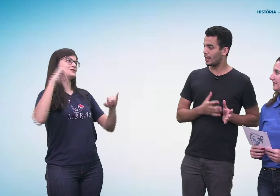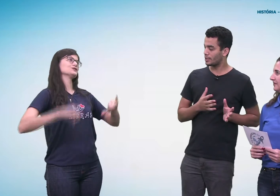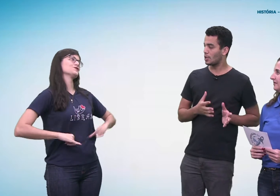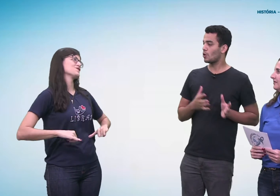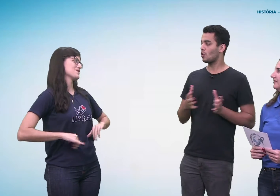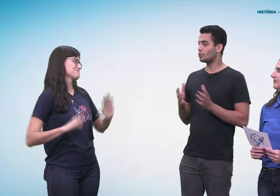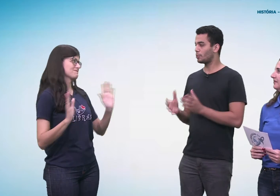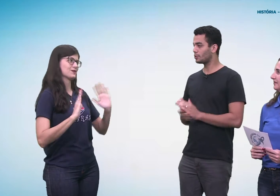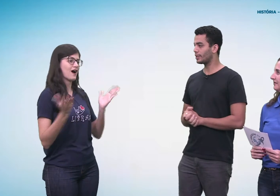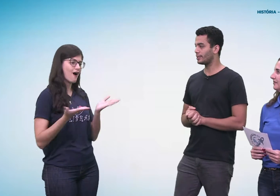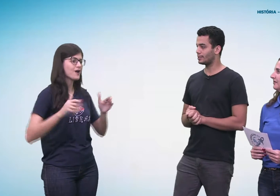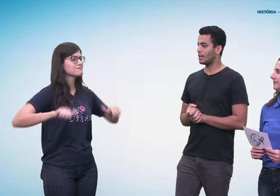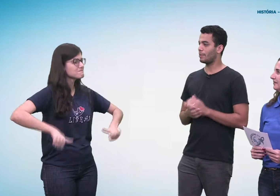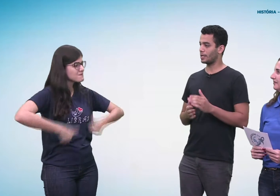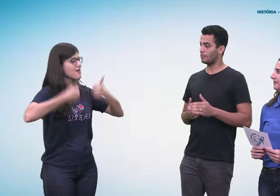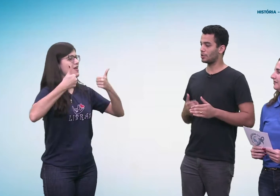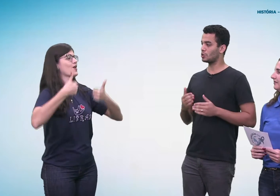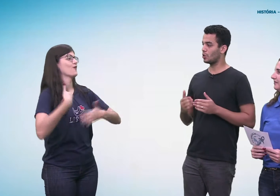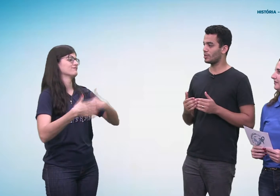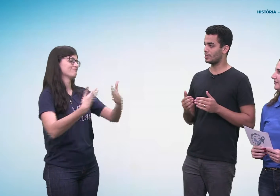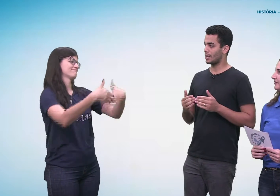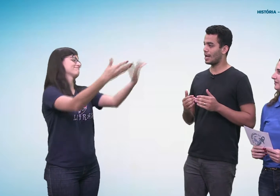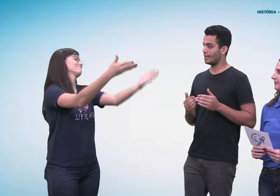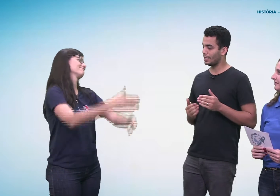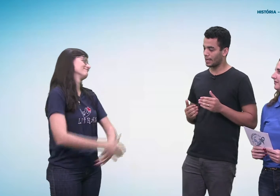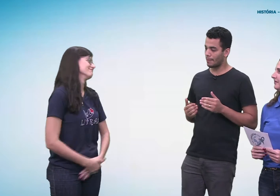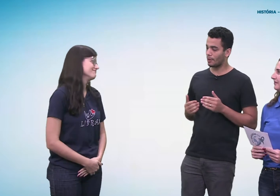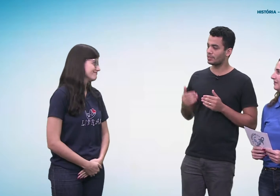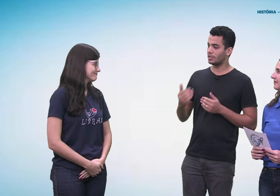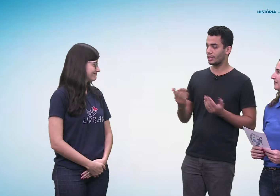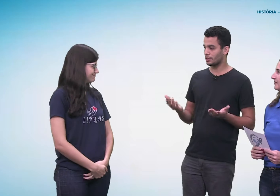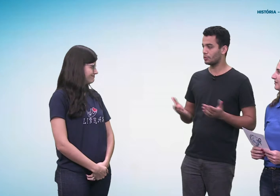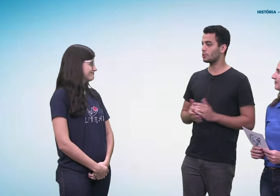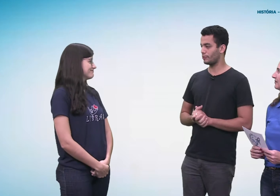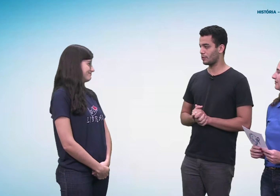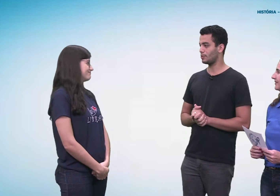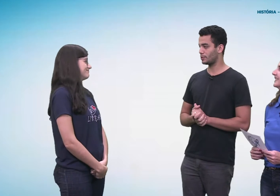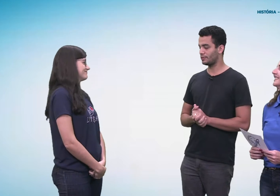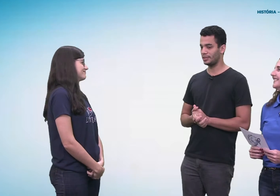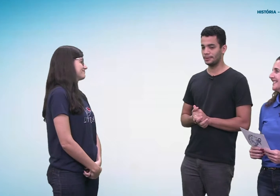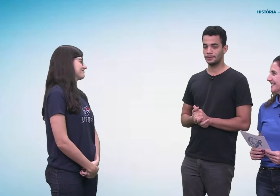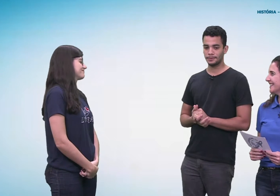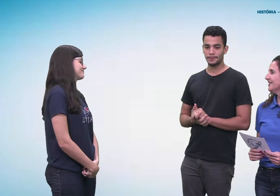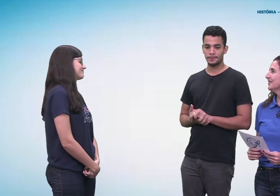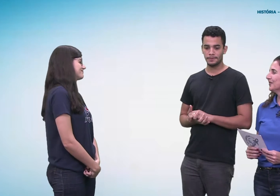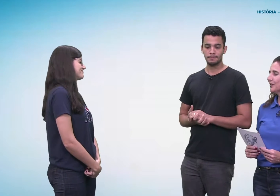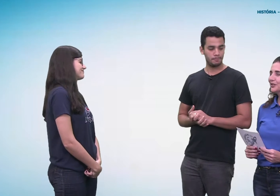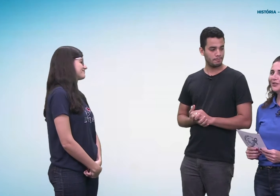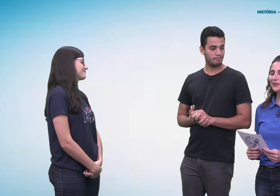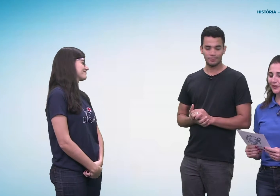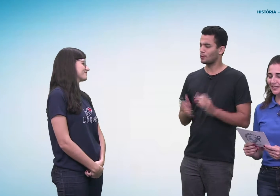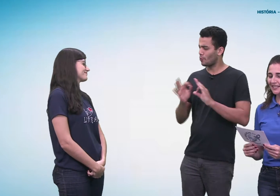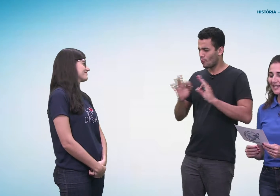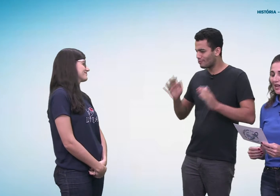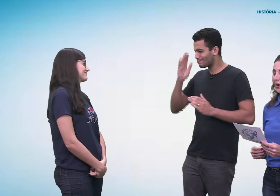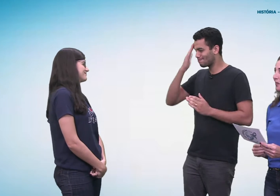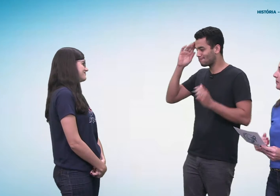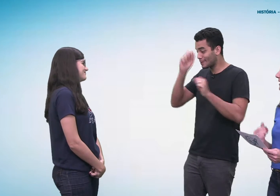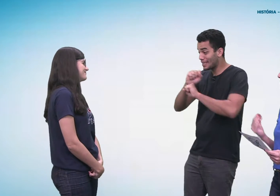sinais como no português, para que pessoas, após a minha geração, não sofram como eu sofri. Sim, ótimo, Luísa. Uma pergunta